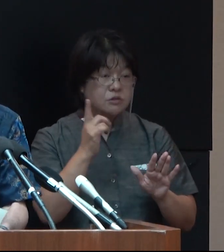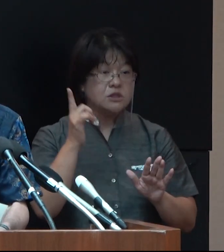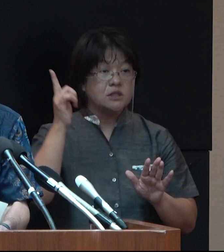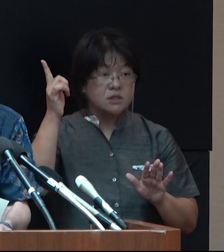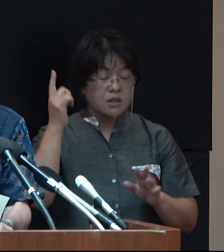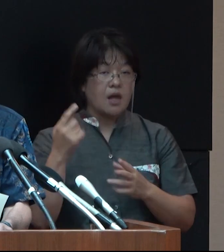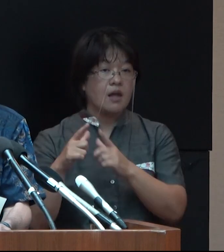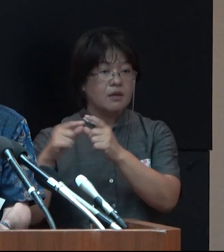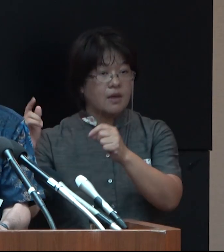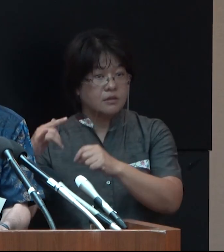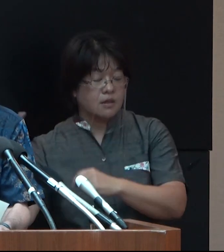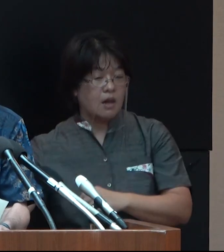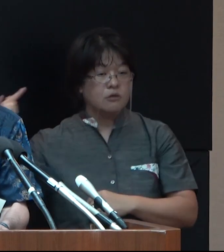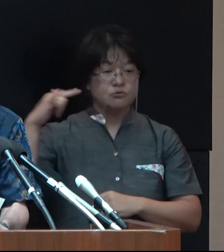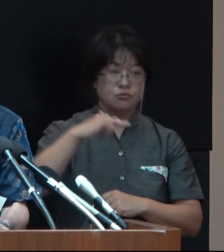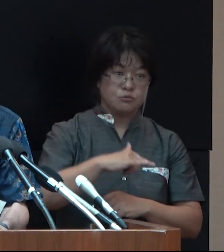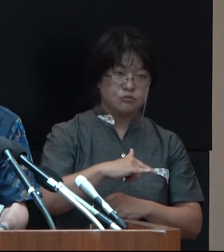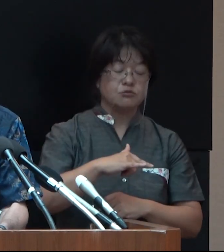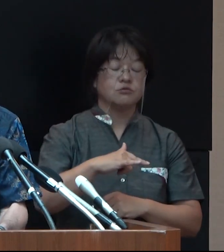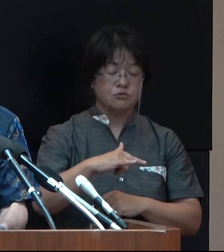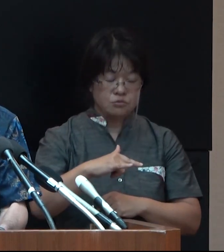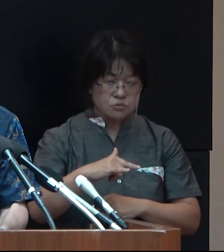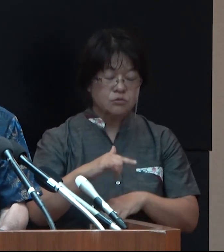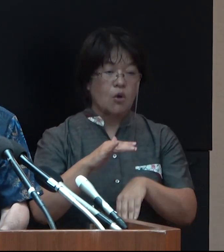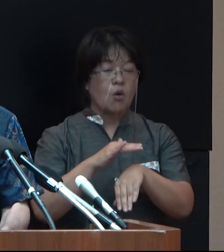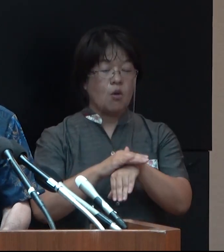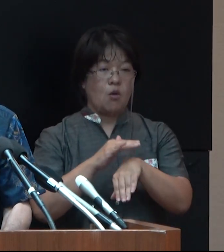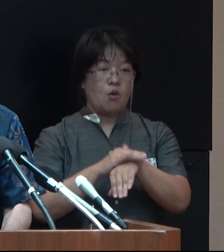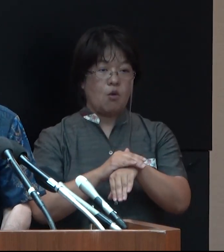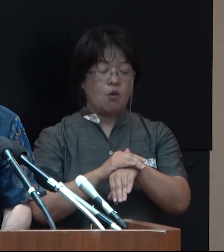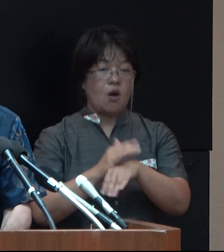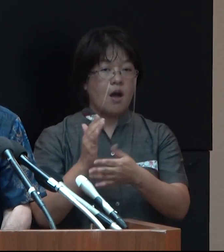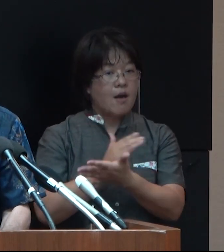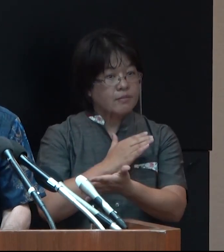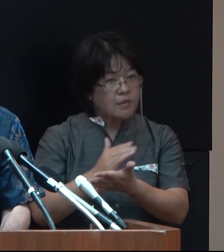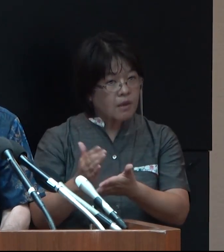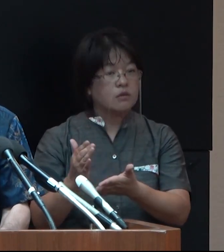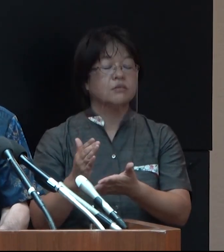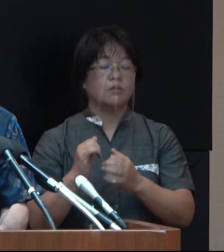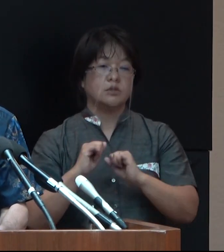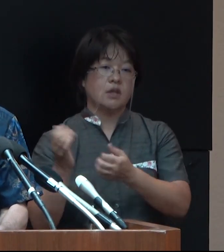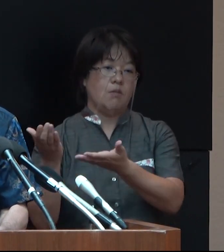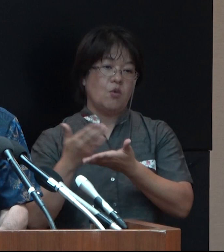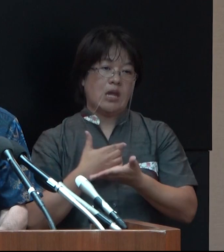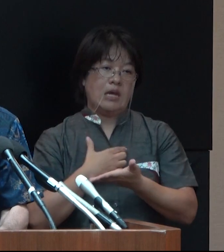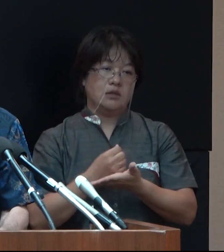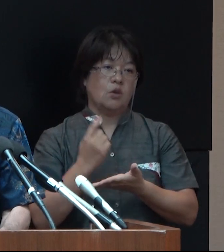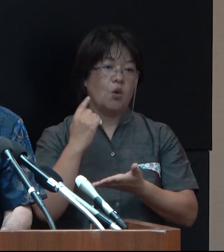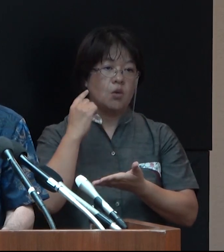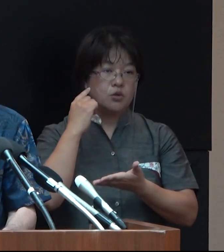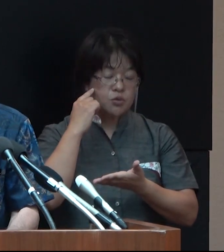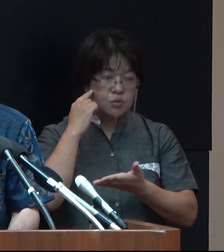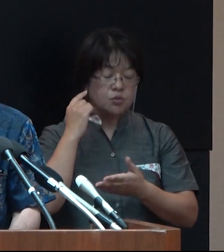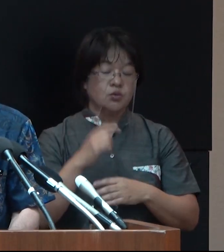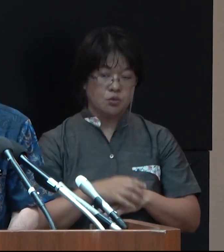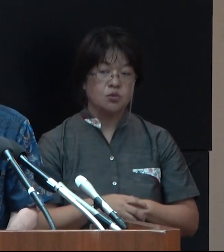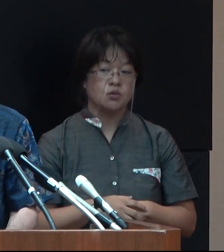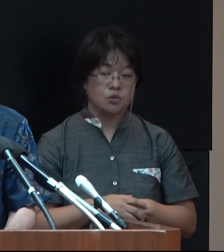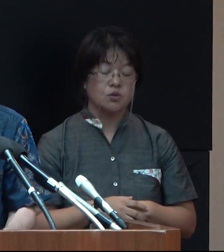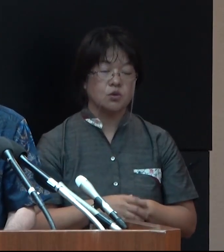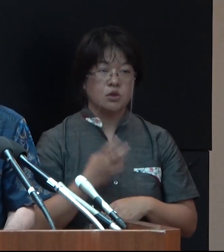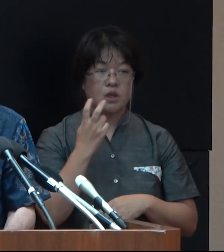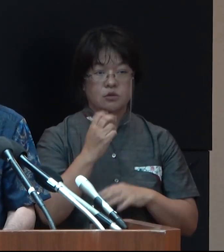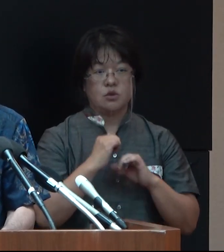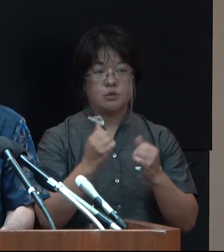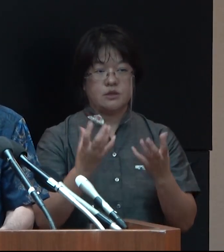て、もし、沖縄に行くというのであれば慎重な判断を、求めたいという方向性でいいだろうということを確認